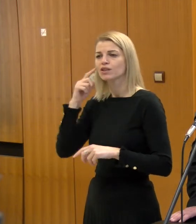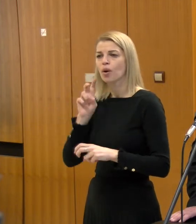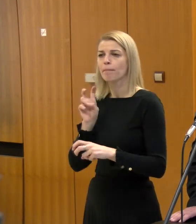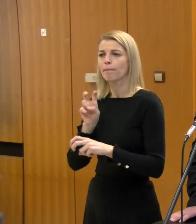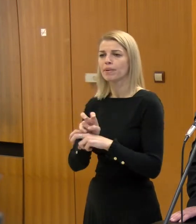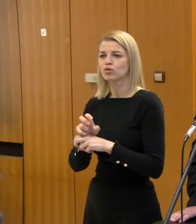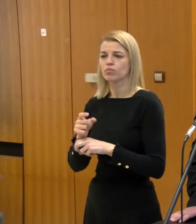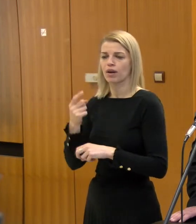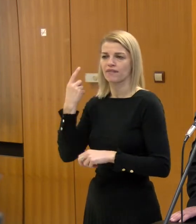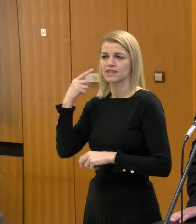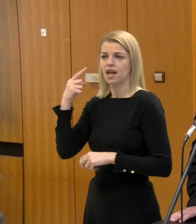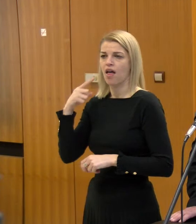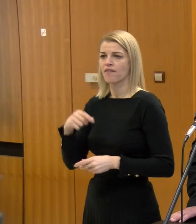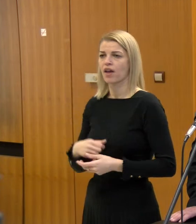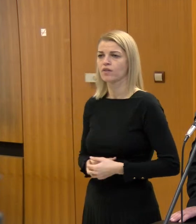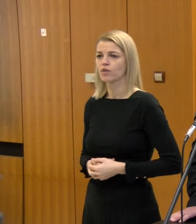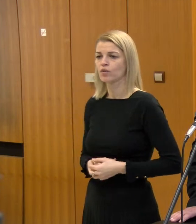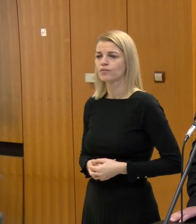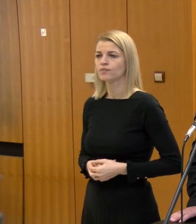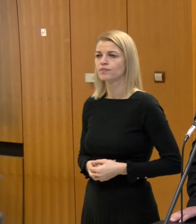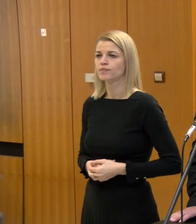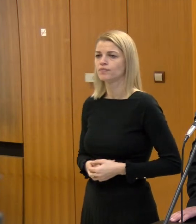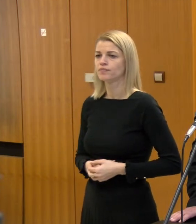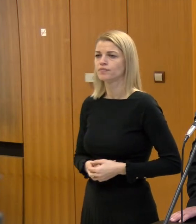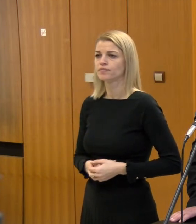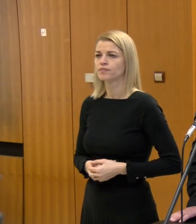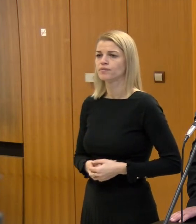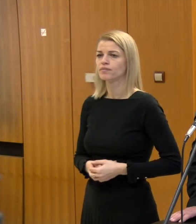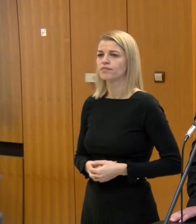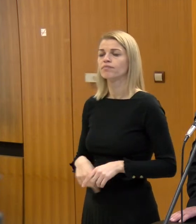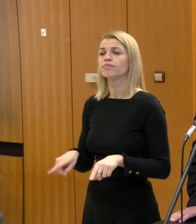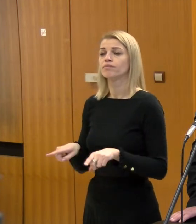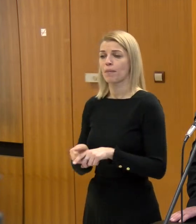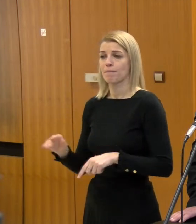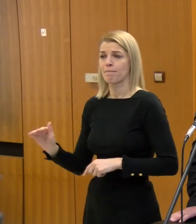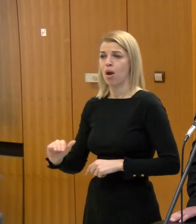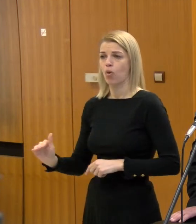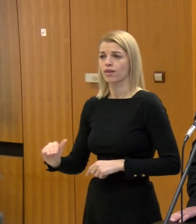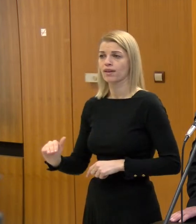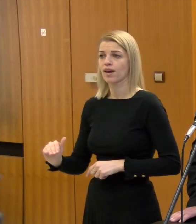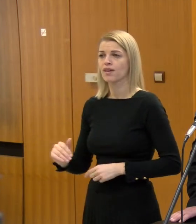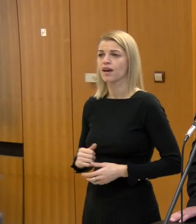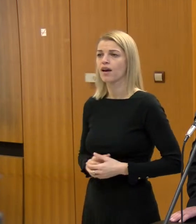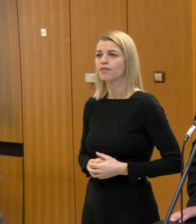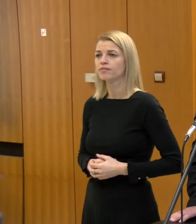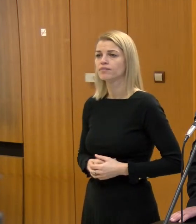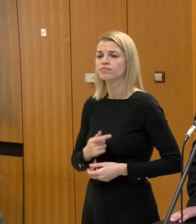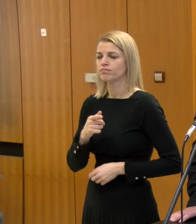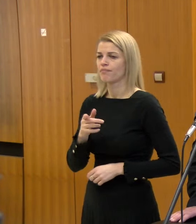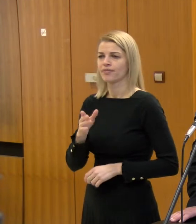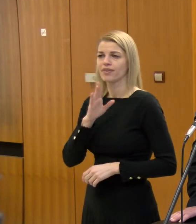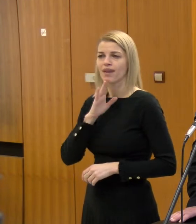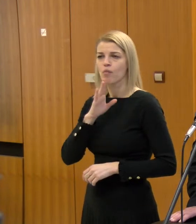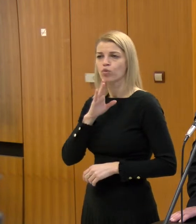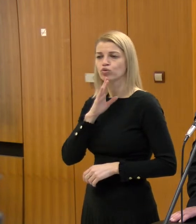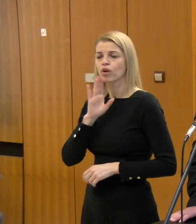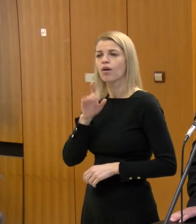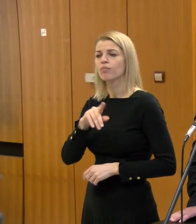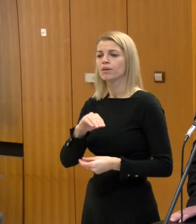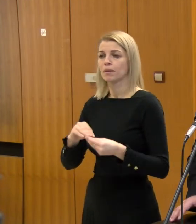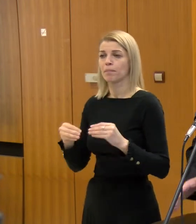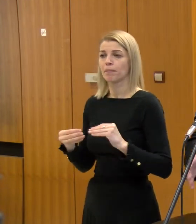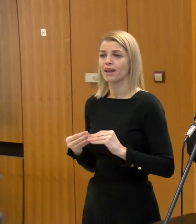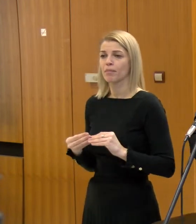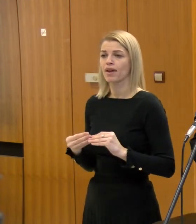prístupe ku vzdelávaní. To znamená, že maloleté dieťa nemôže byť